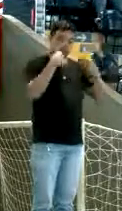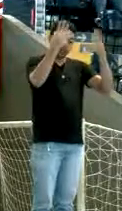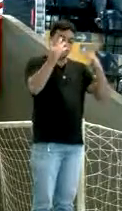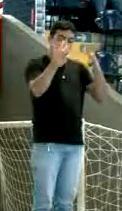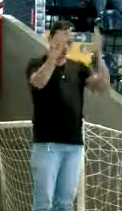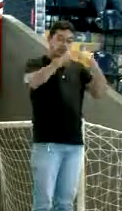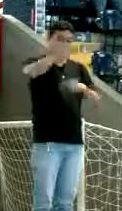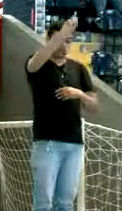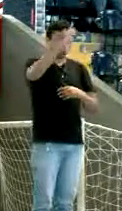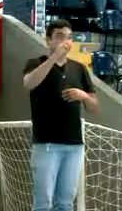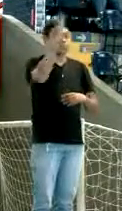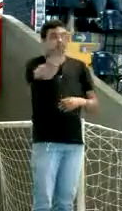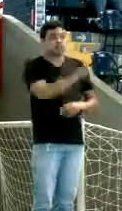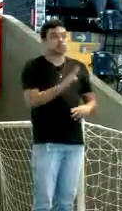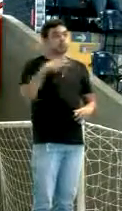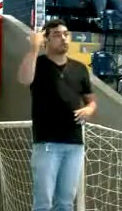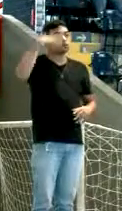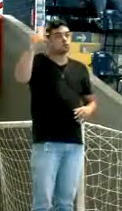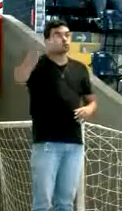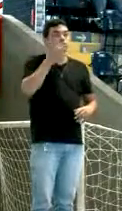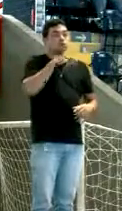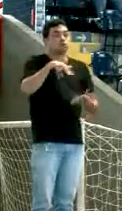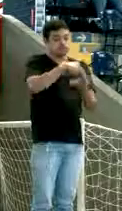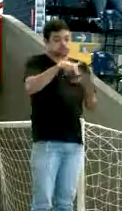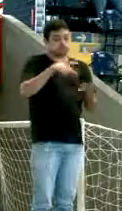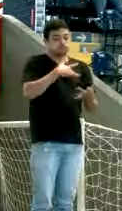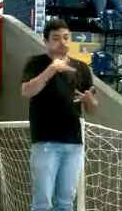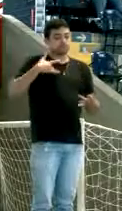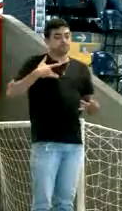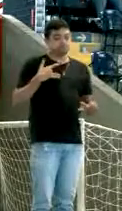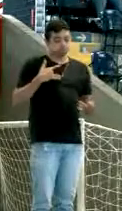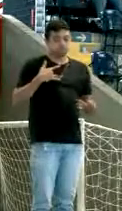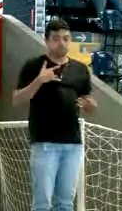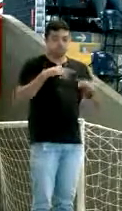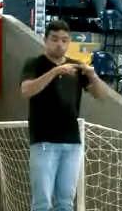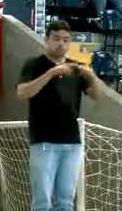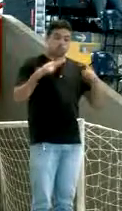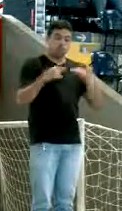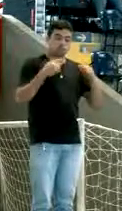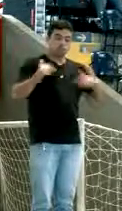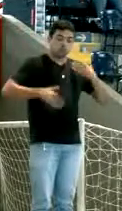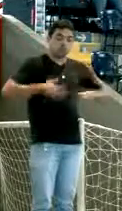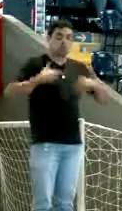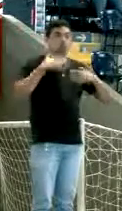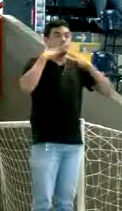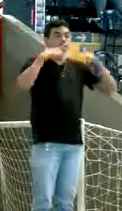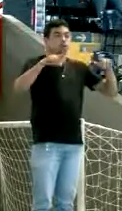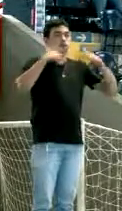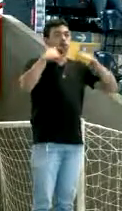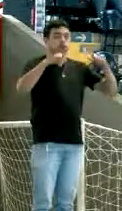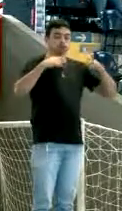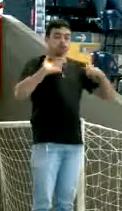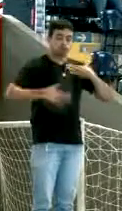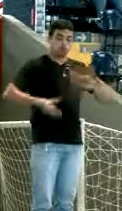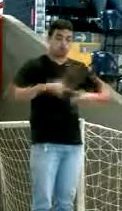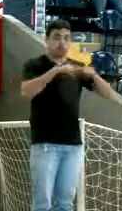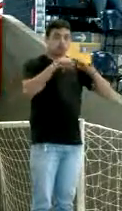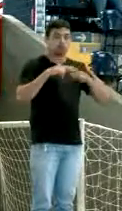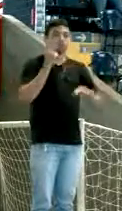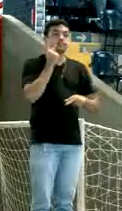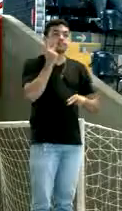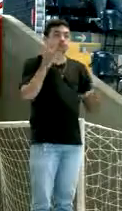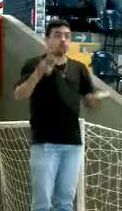o Brasil cantou, e é legal, dançar faz bem. Dançar faz parte da linguagem corporal. O Ceará adora